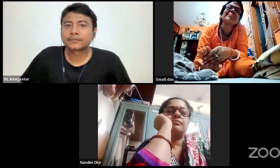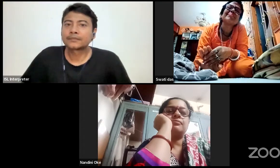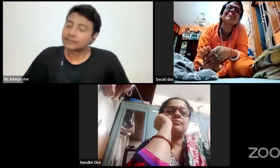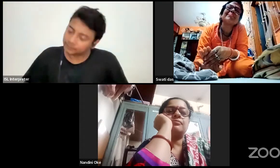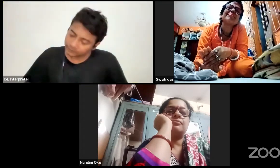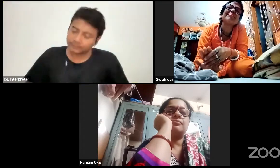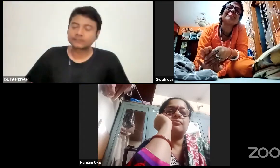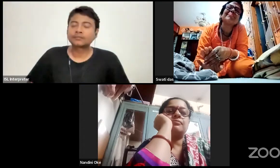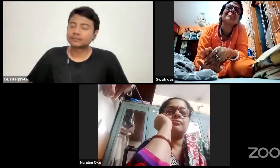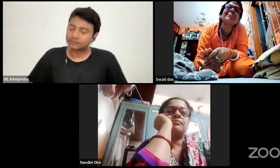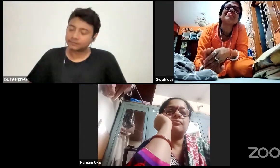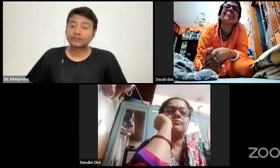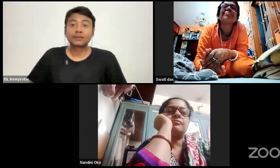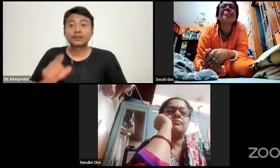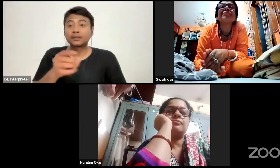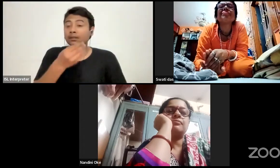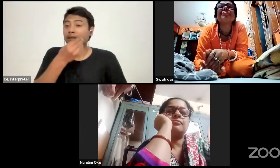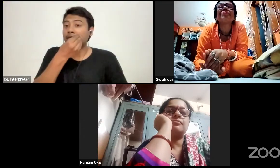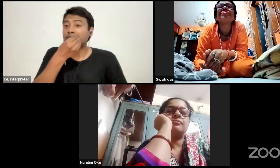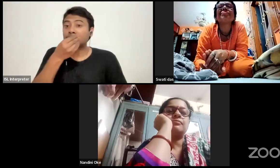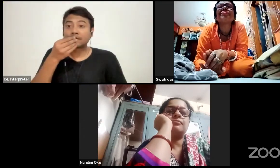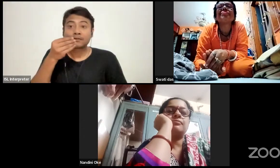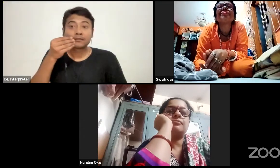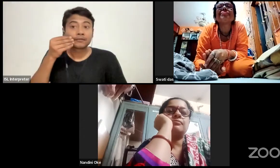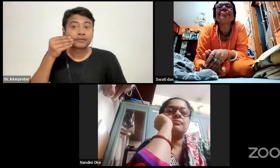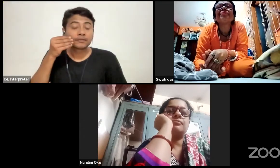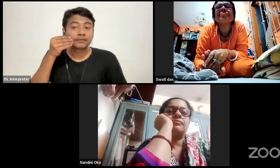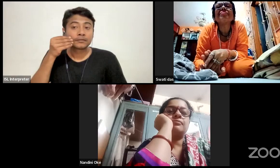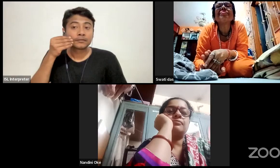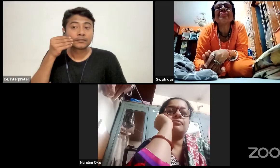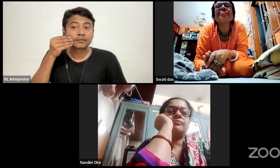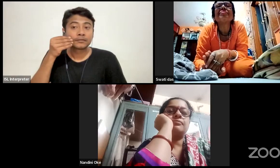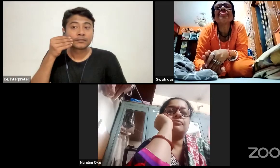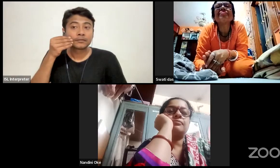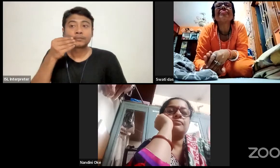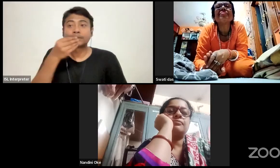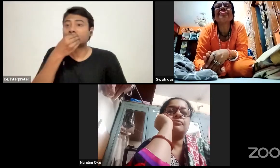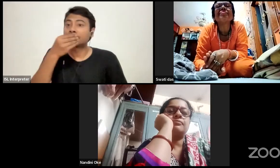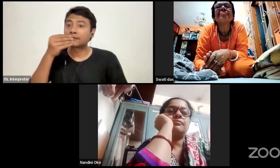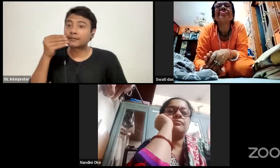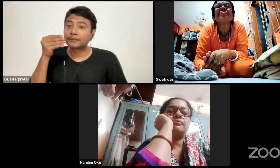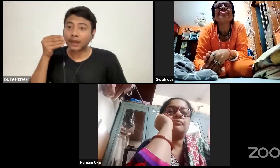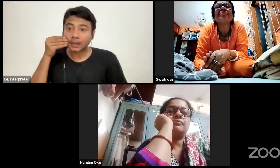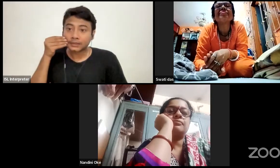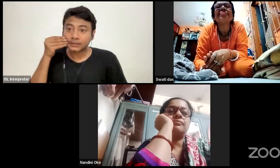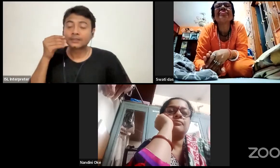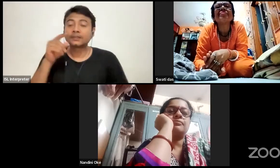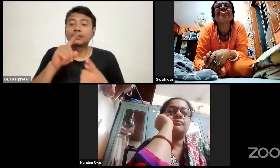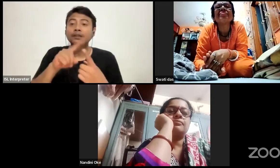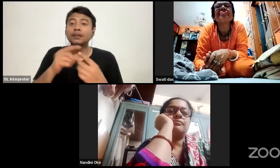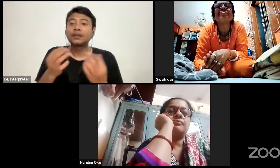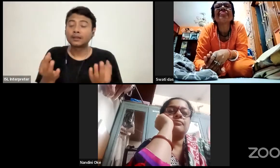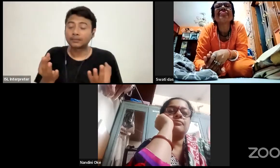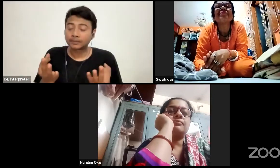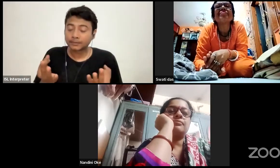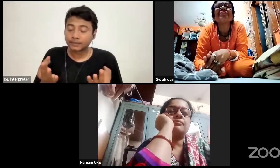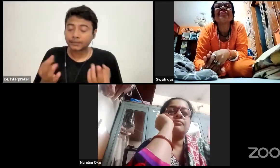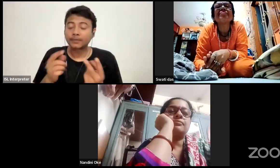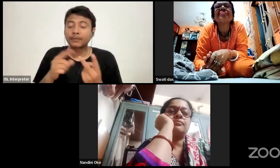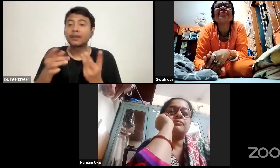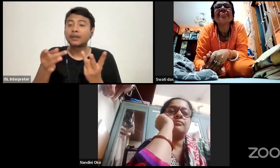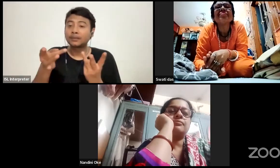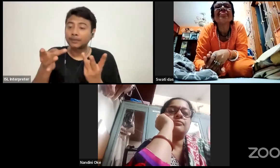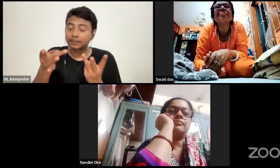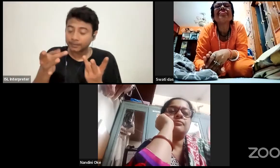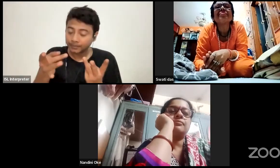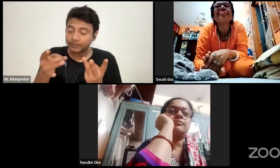देंगे सभी फास्टिंग, जितने भी तरीके की स्पिरिचुअल चीजें हैं जो भी आपको दिखाई दे रही हैं, वो एट